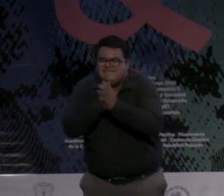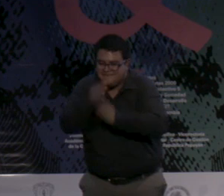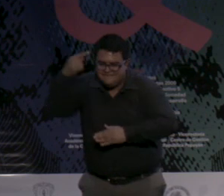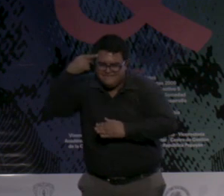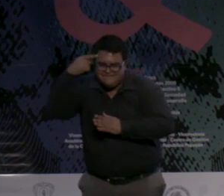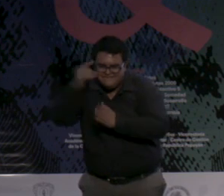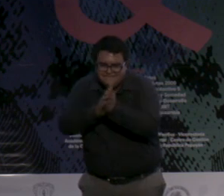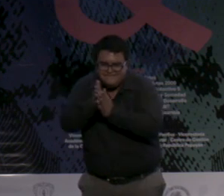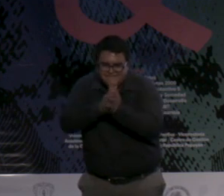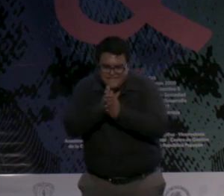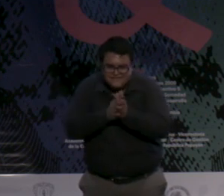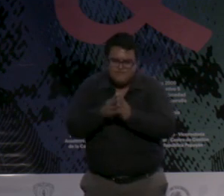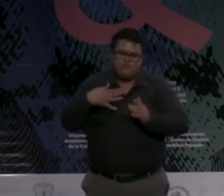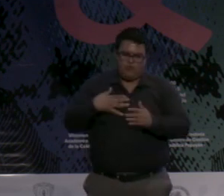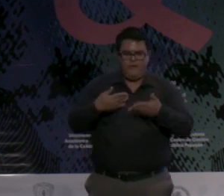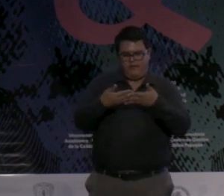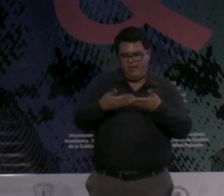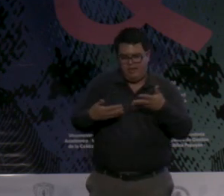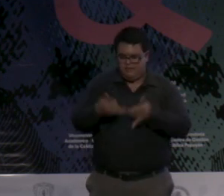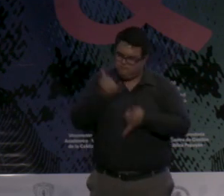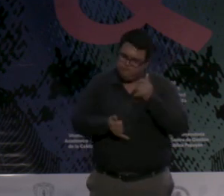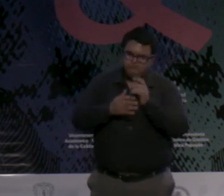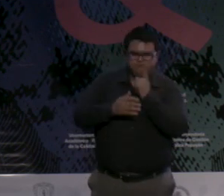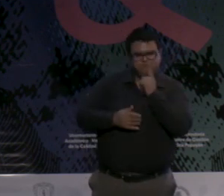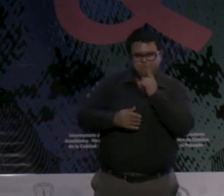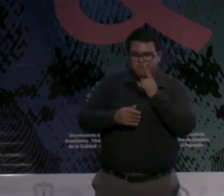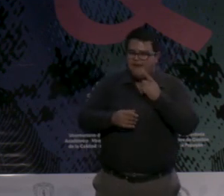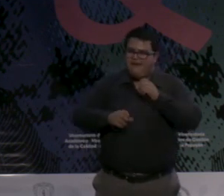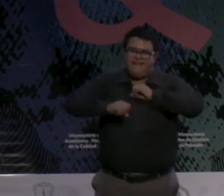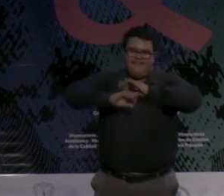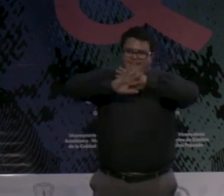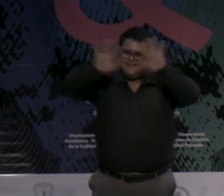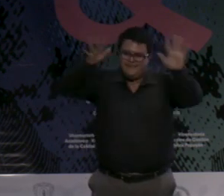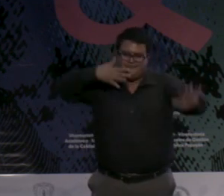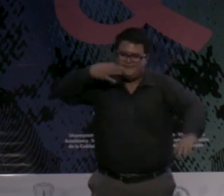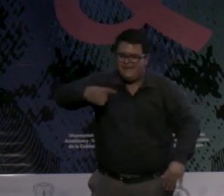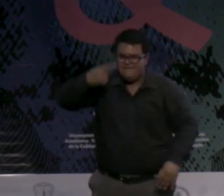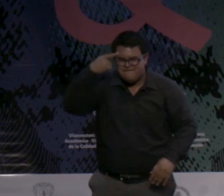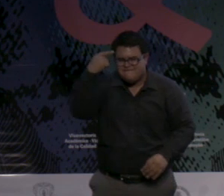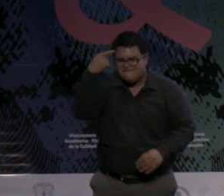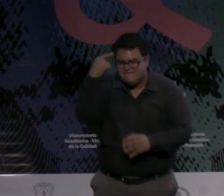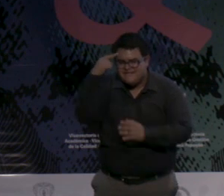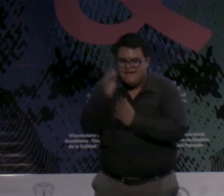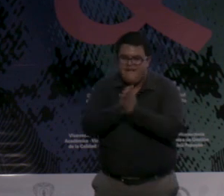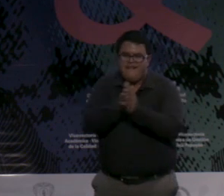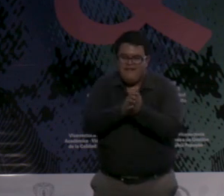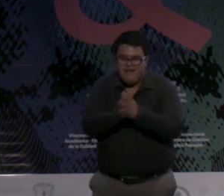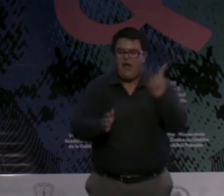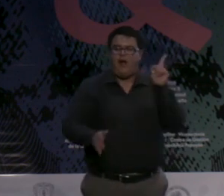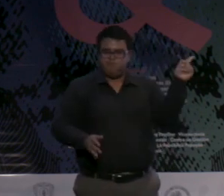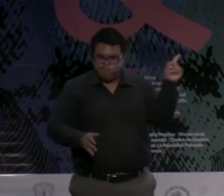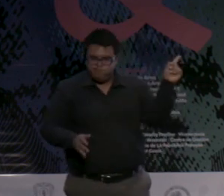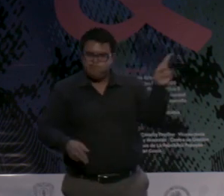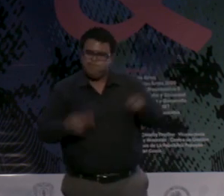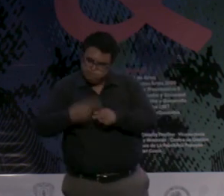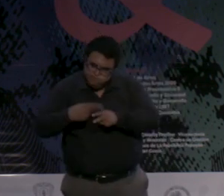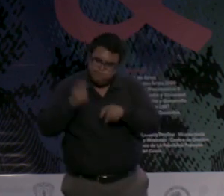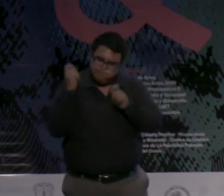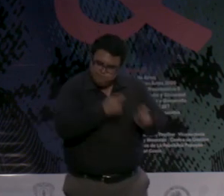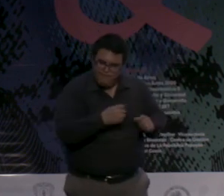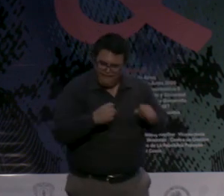no terminó aquí la casa, un día vamos a tener otra vez más y vamos a hacer otra parte. ¿Qué nombre reciben estas varillas? No tienen otro